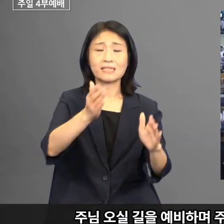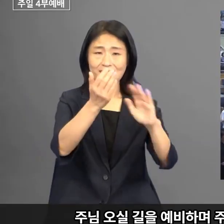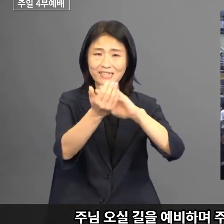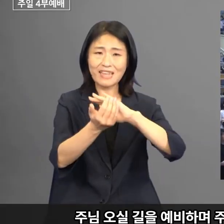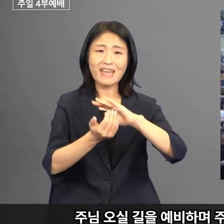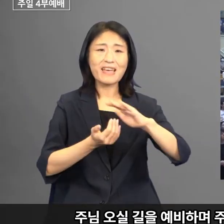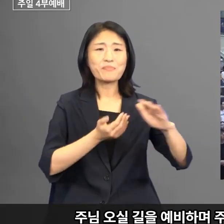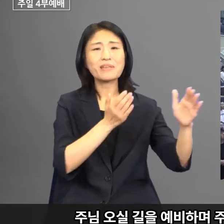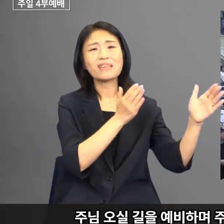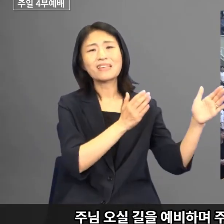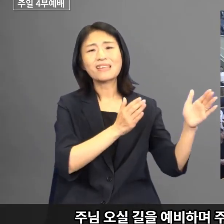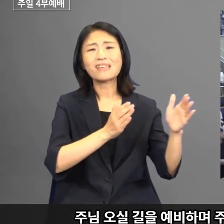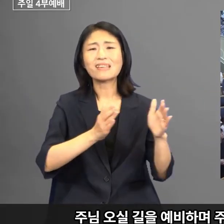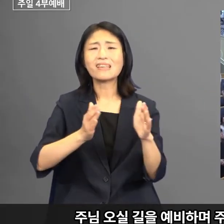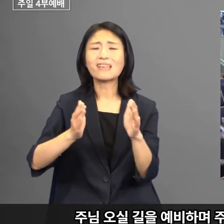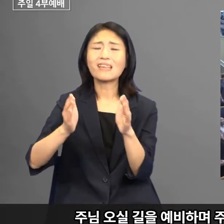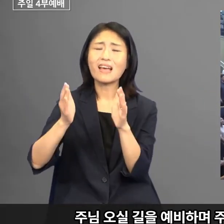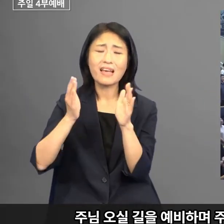길을